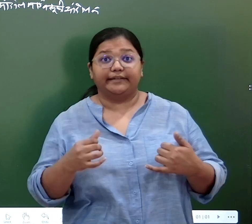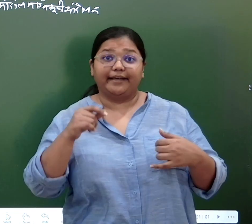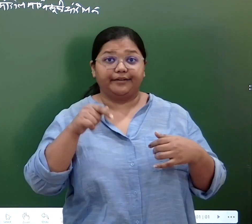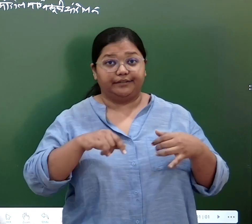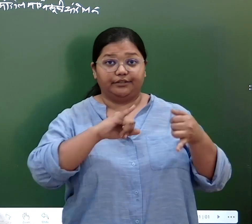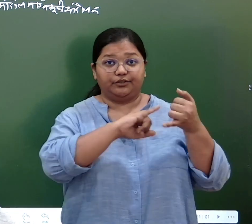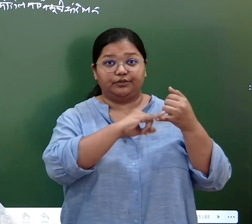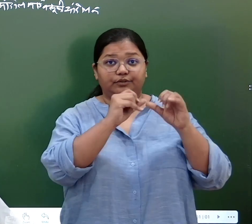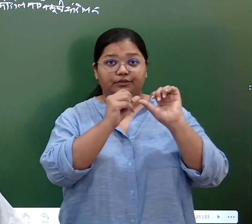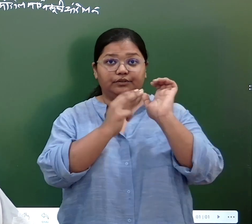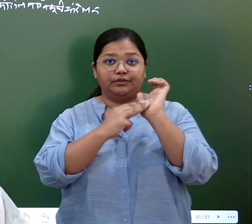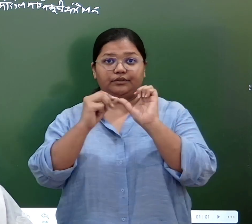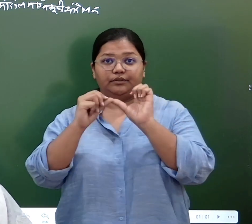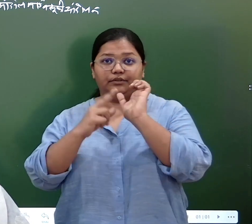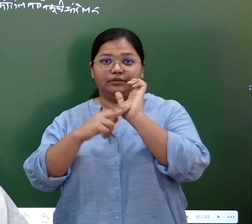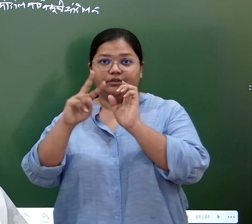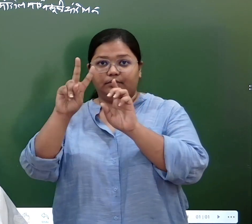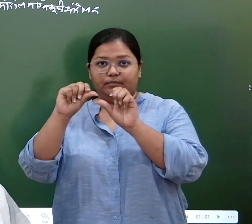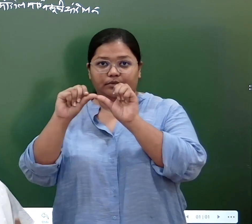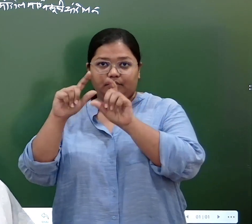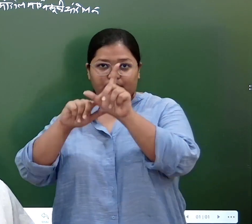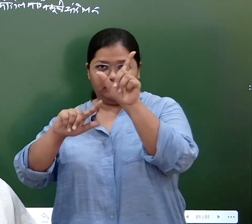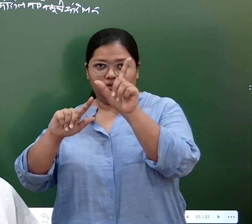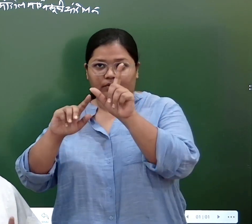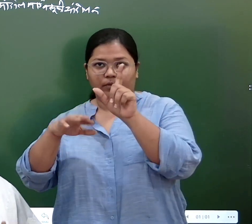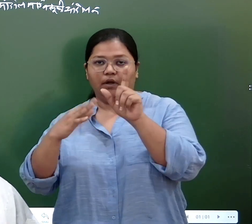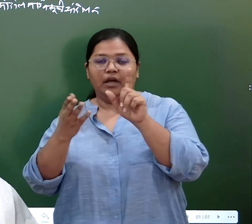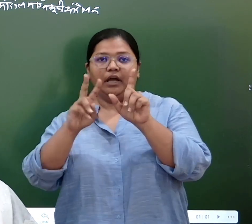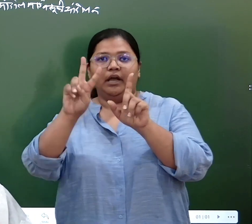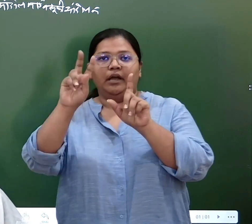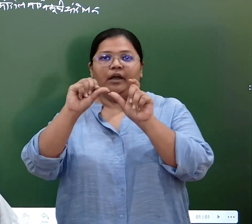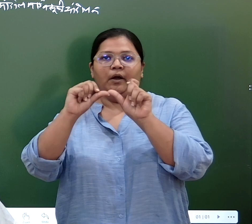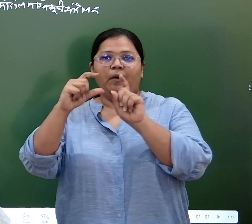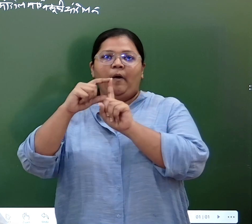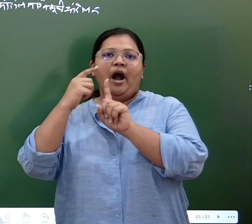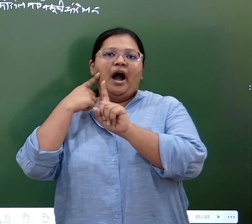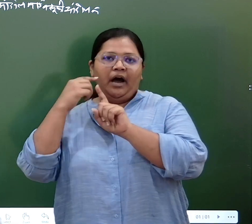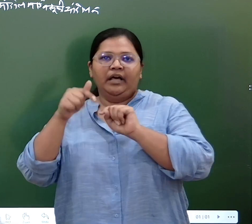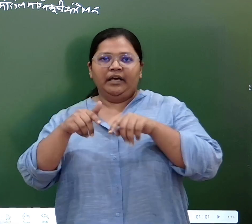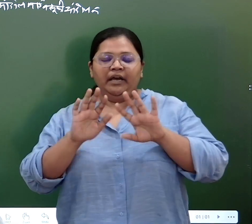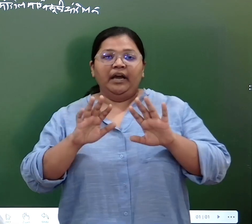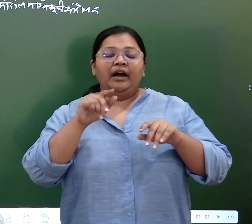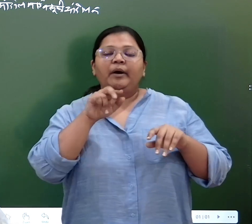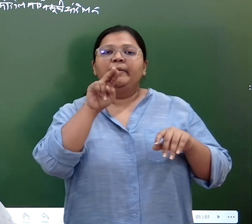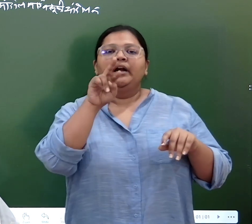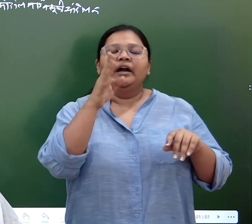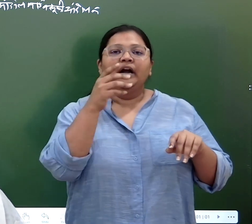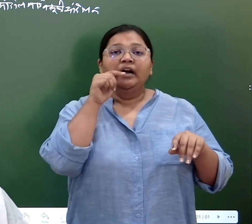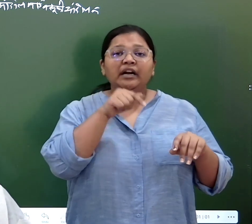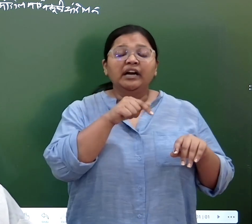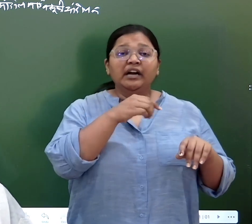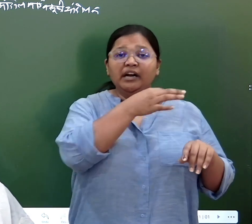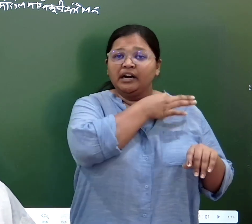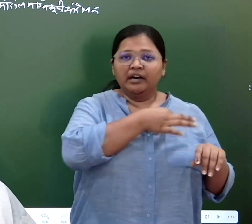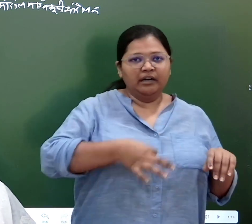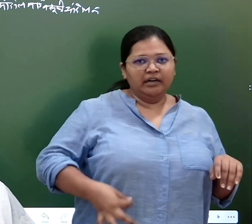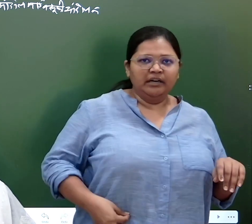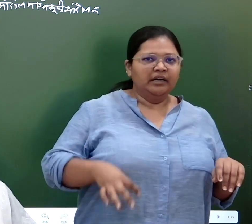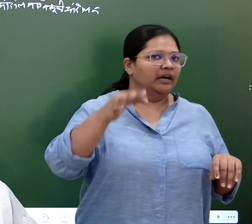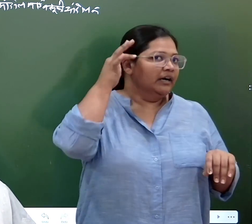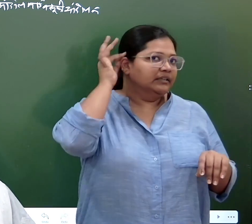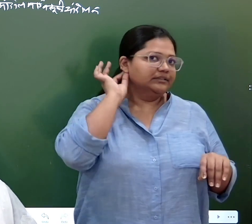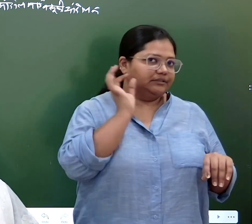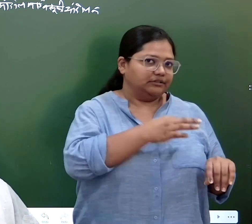ये आपका समन्वयवादी हो गया। समन्वय मतलब दोनों के विचारधाराओं को या फिर दोनों के जो परंपराओं है